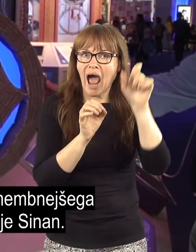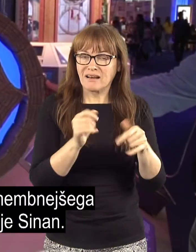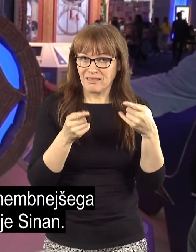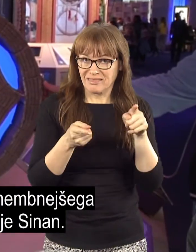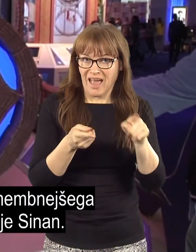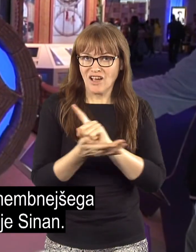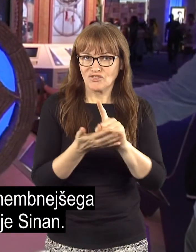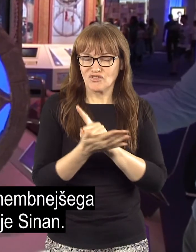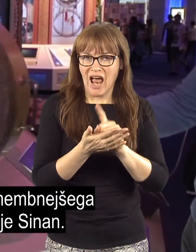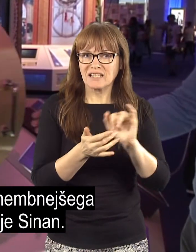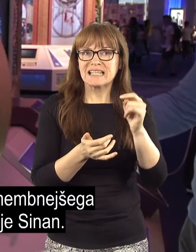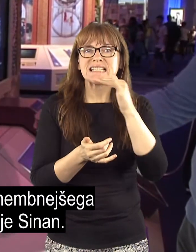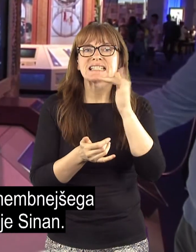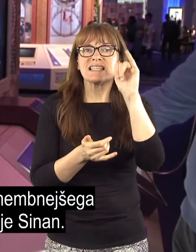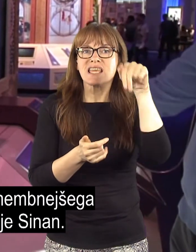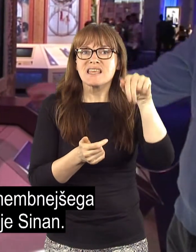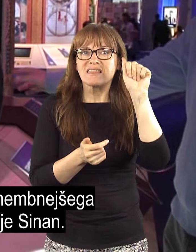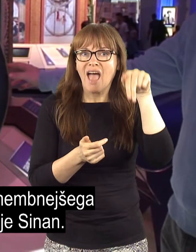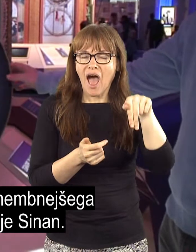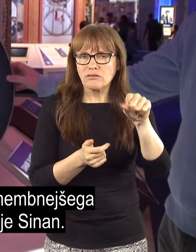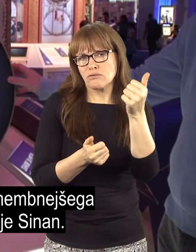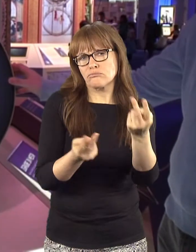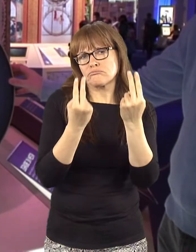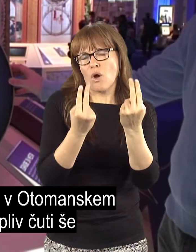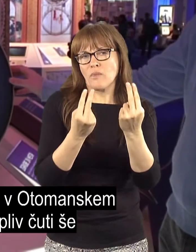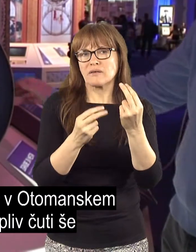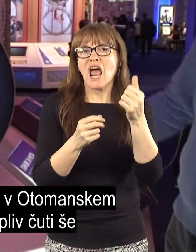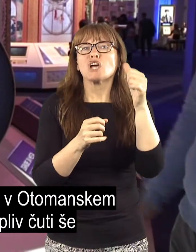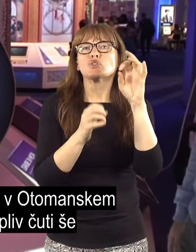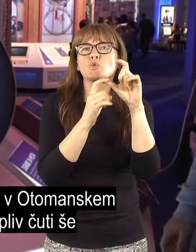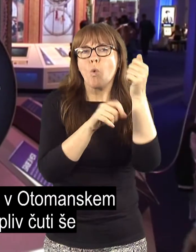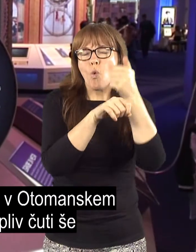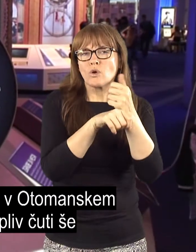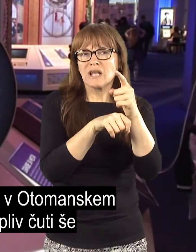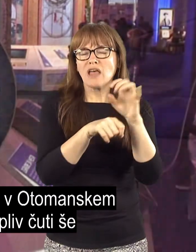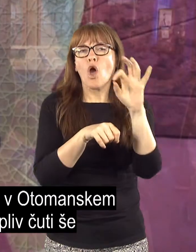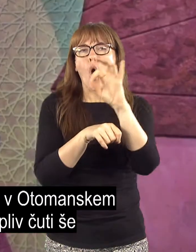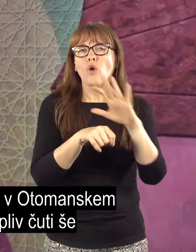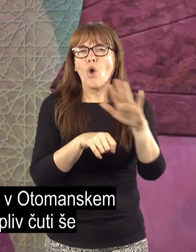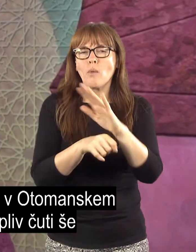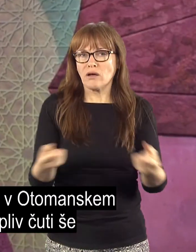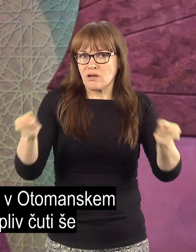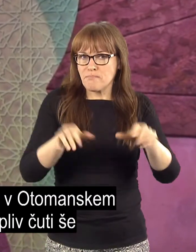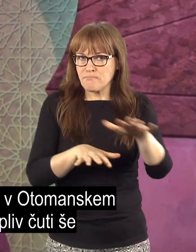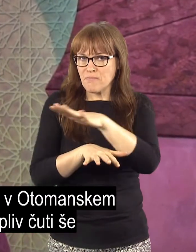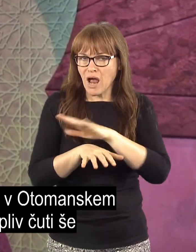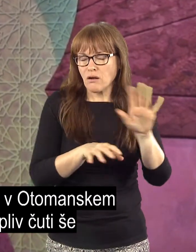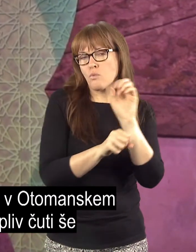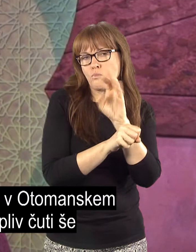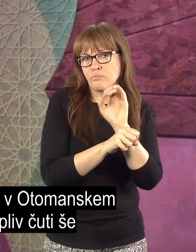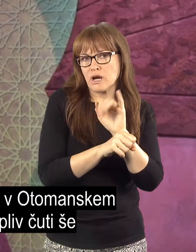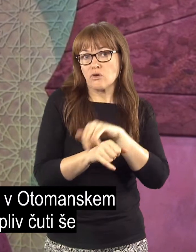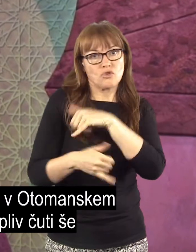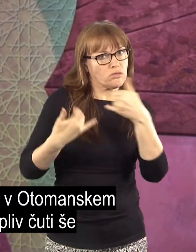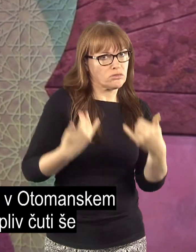arhitekta tega časa, to je Sinan, eden pomembnejših sultanov v Otomanskem imperiju in seveda njegov vpliv se